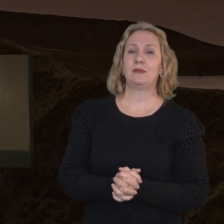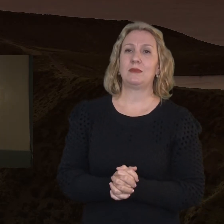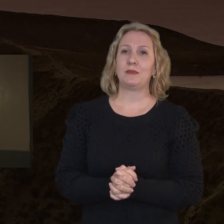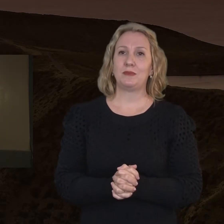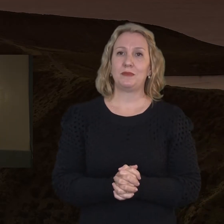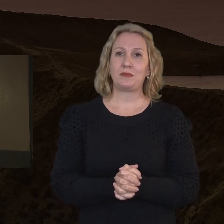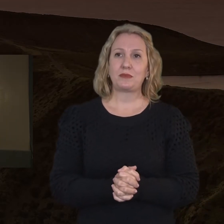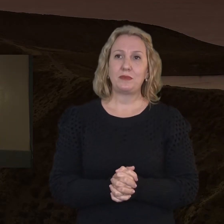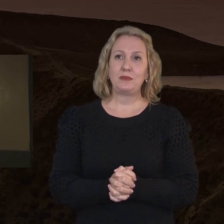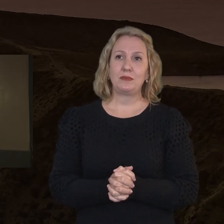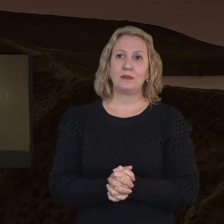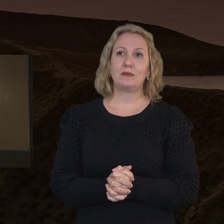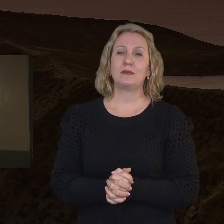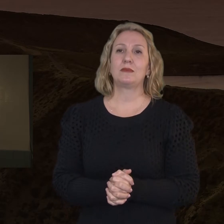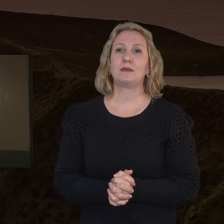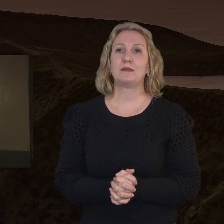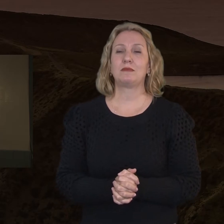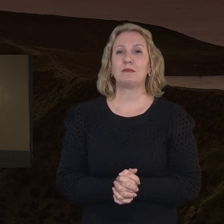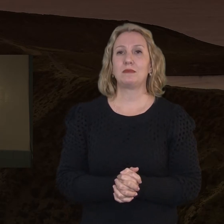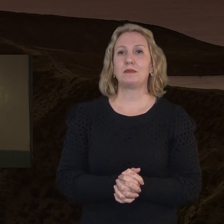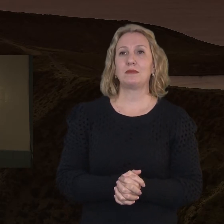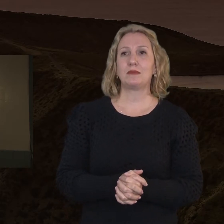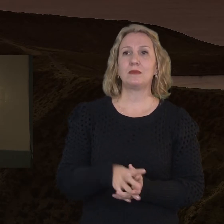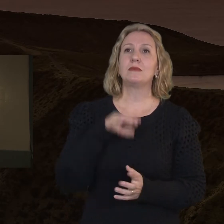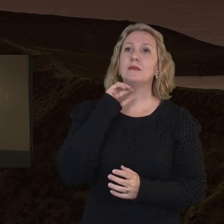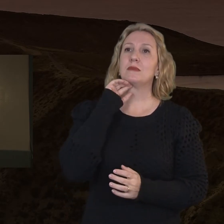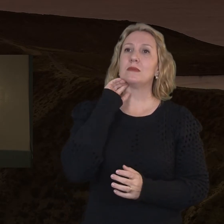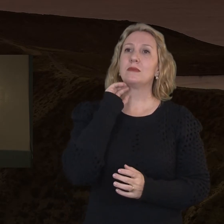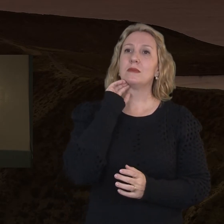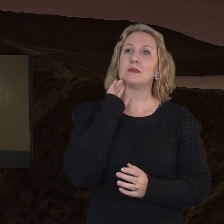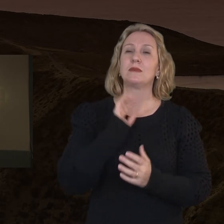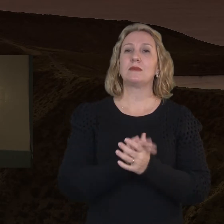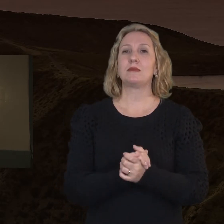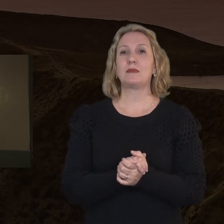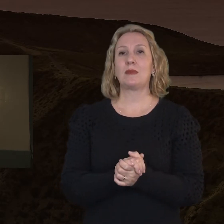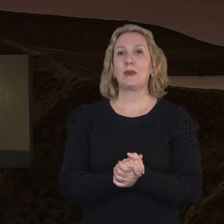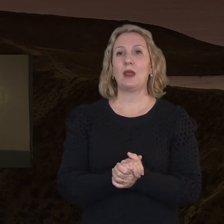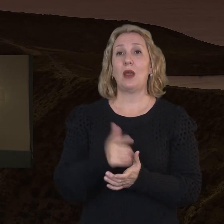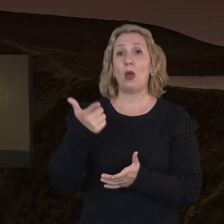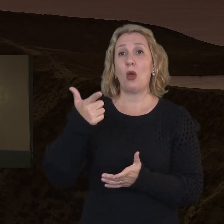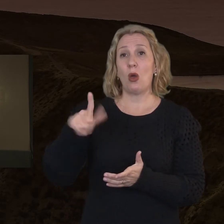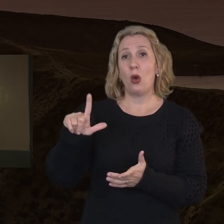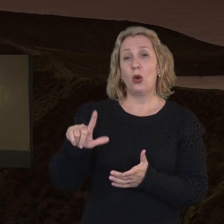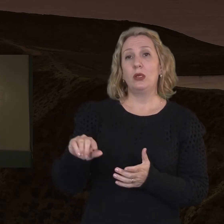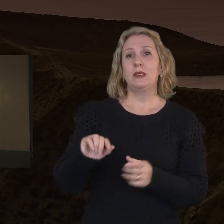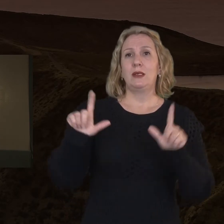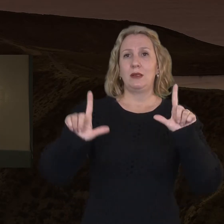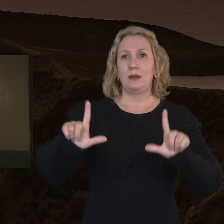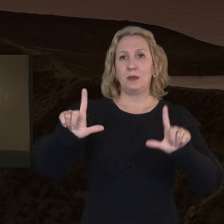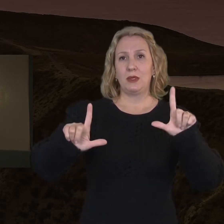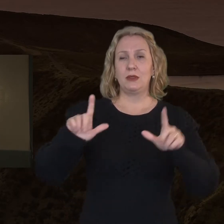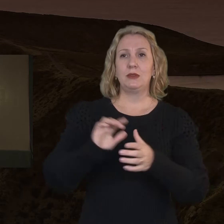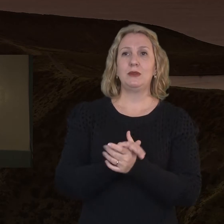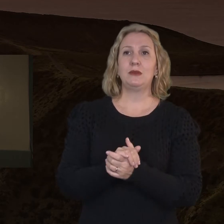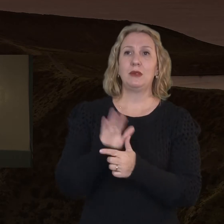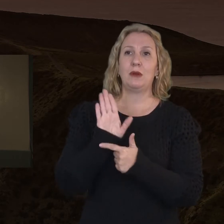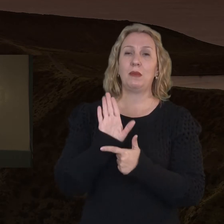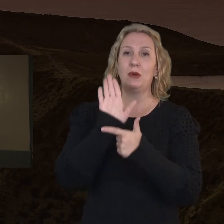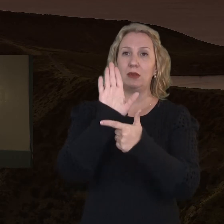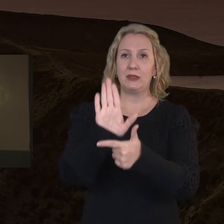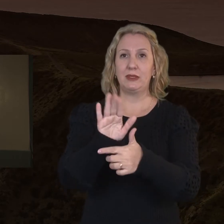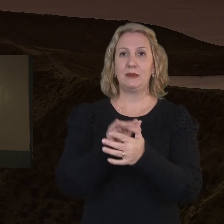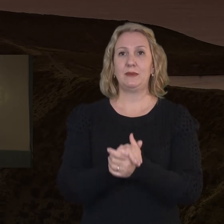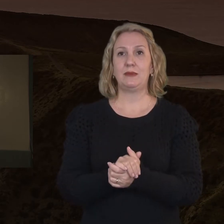e essa imagem foi uma irmã que enviou ela fez um trabalho uma vez na faculdade